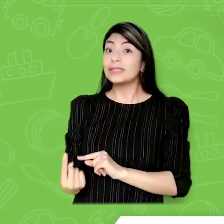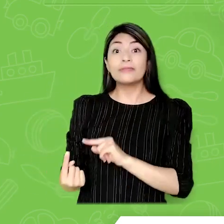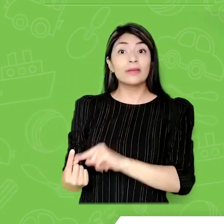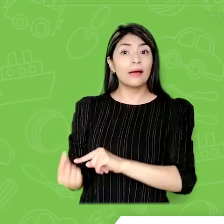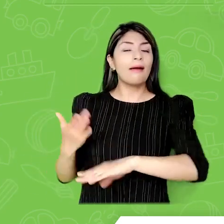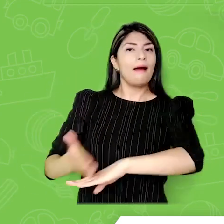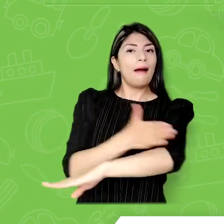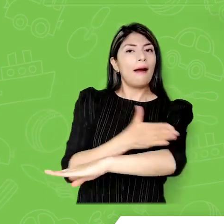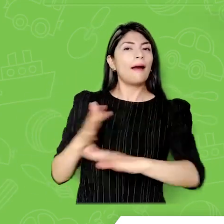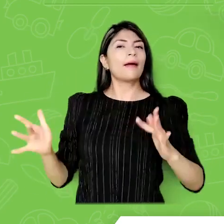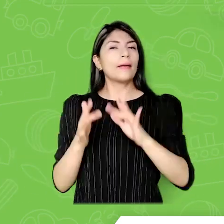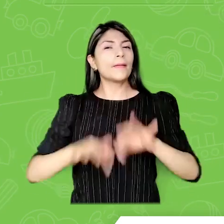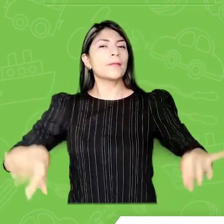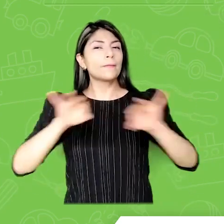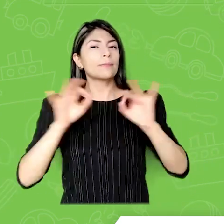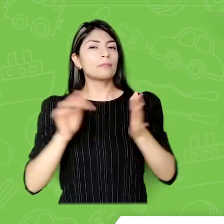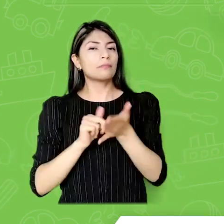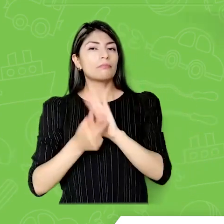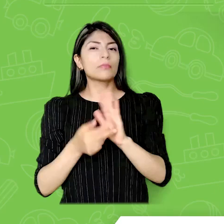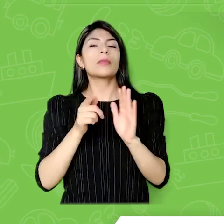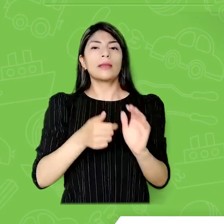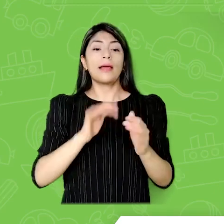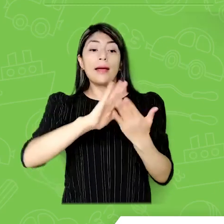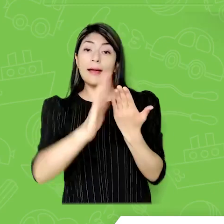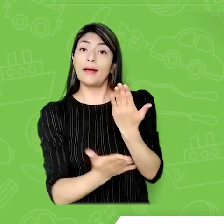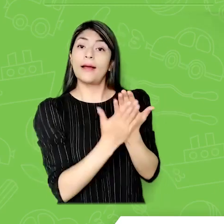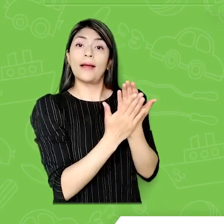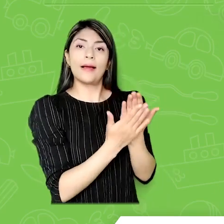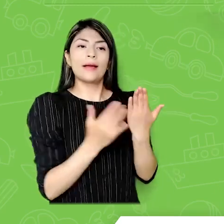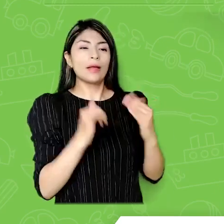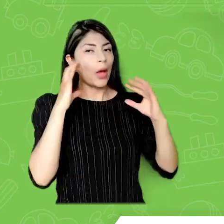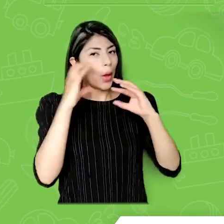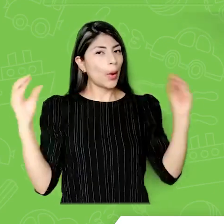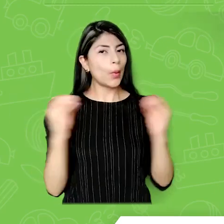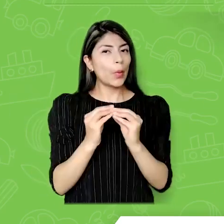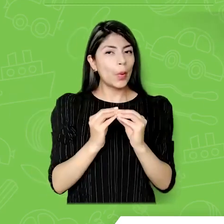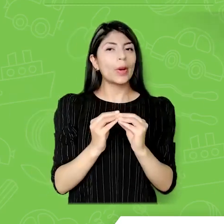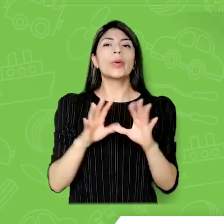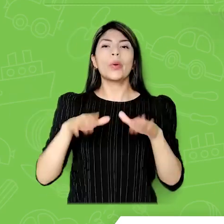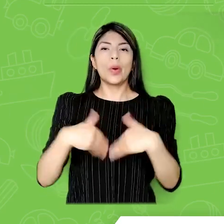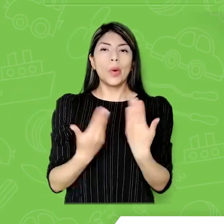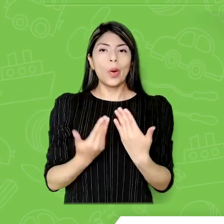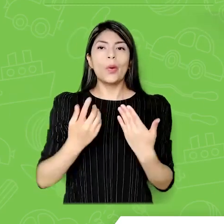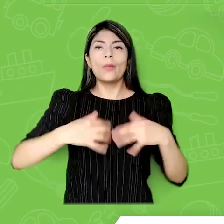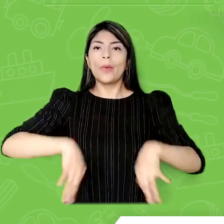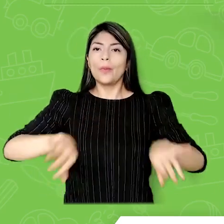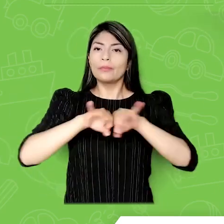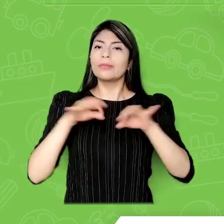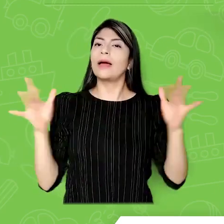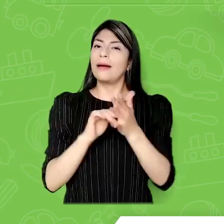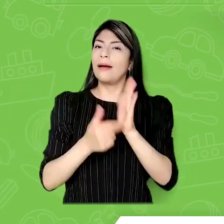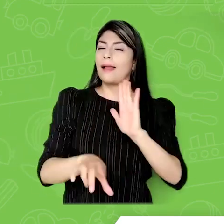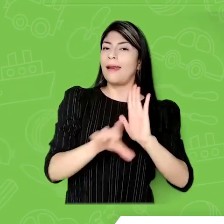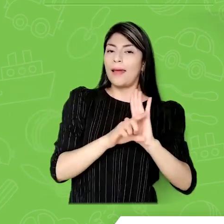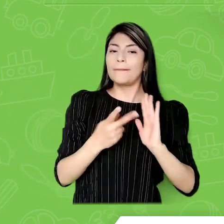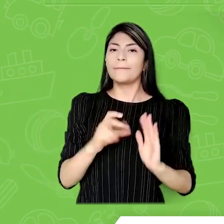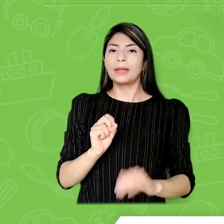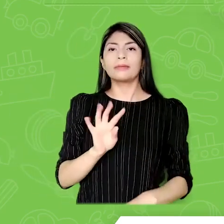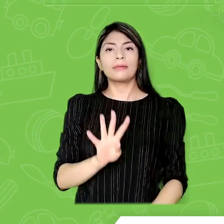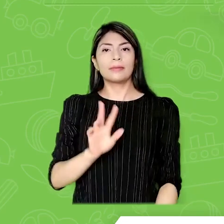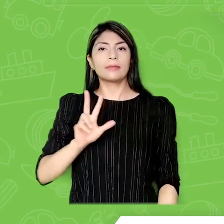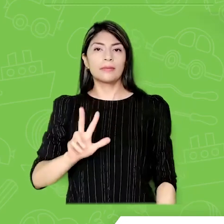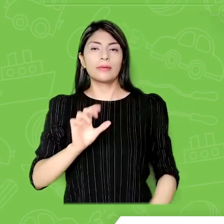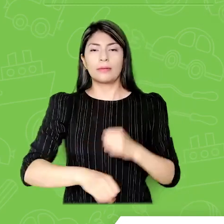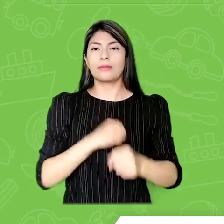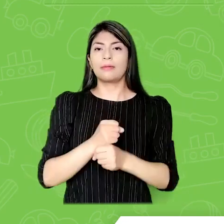anexo del presente acuerdo, las disposiciones pertinentes de la Ley 2043 de 2020. En virtud del principio